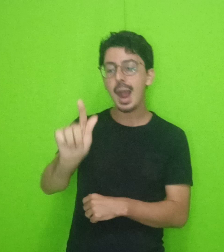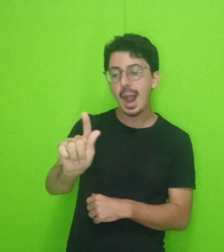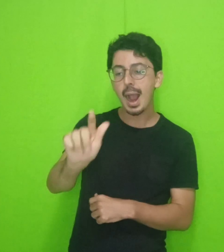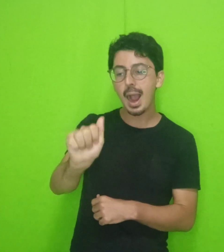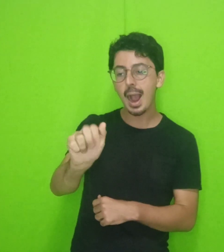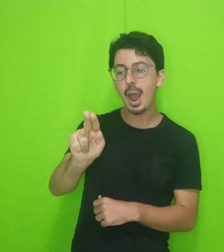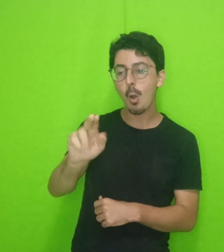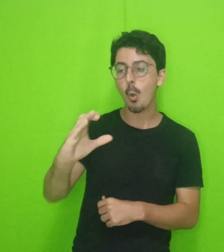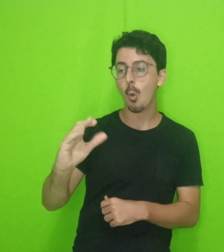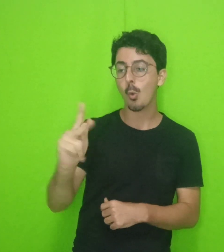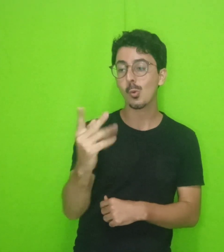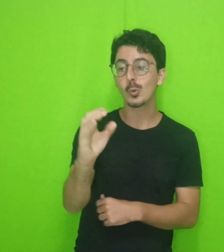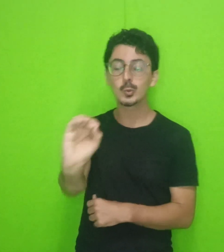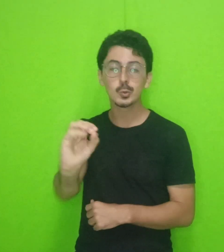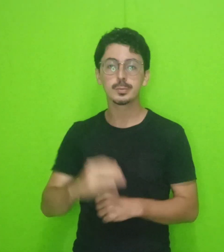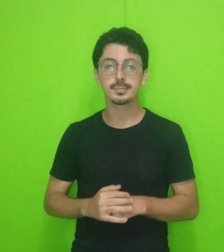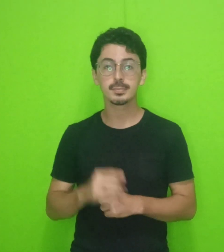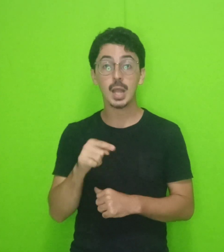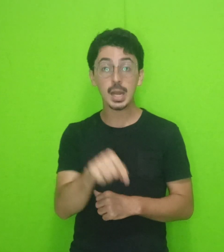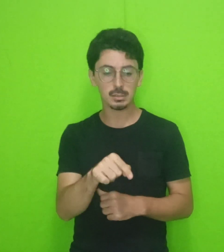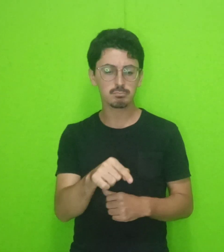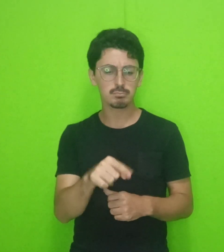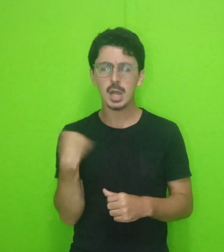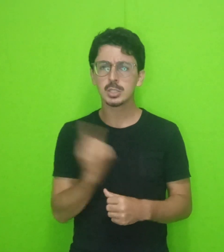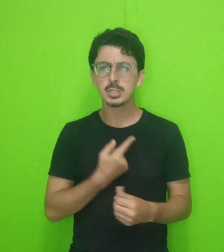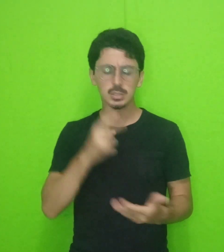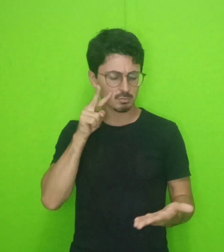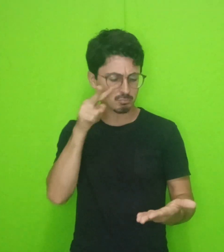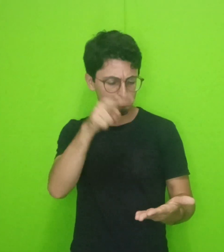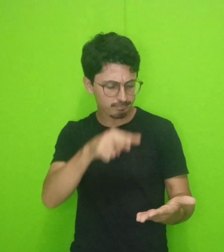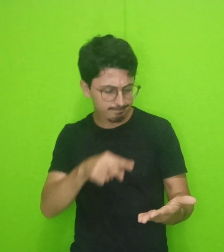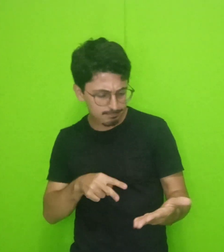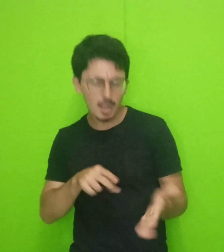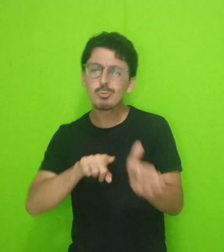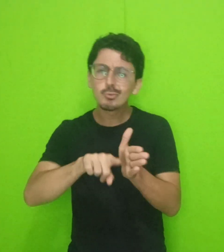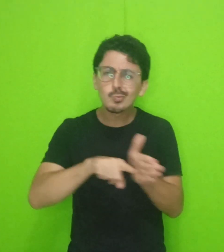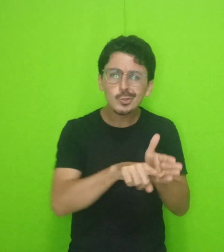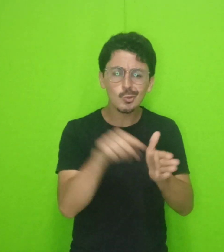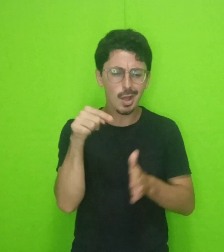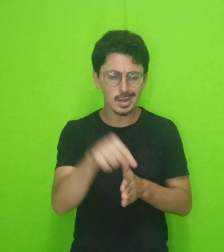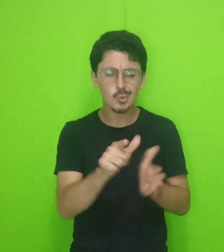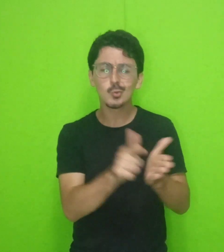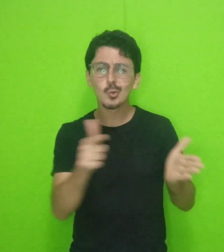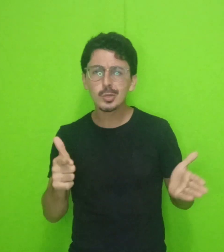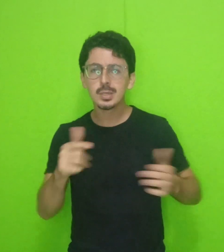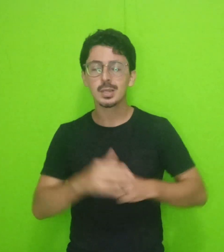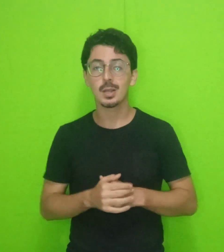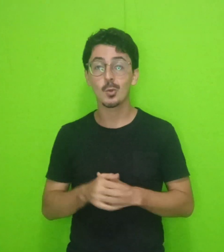nós pesquisamos o jornal de maneira estatística e com o auxílio das